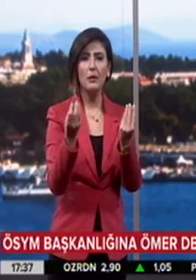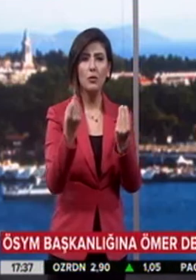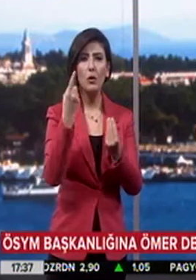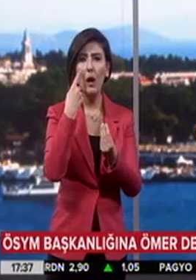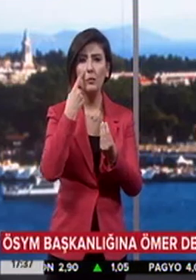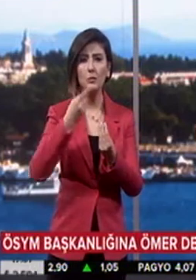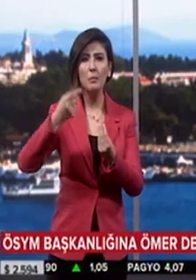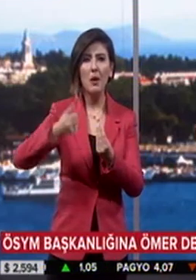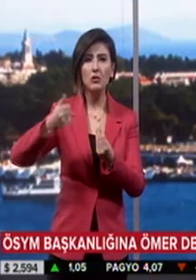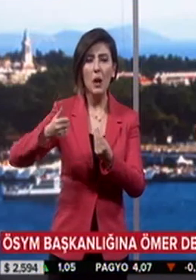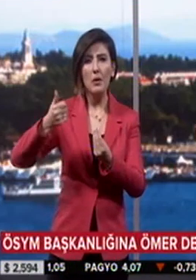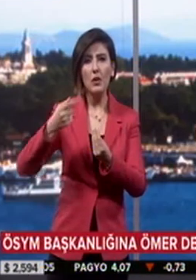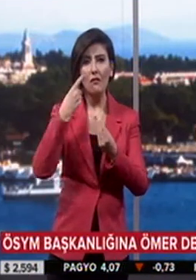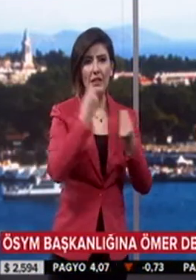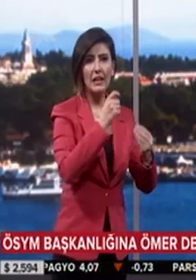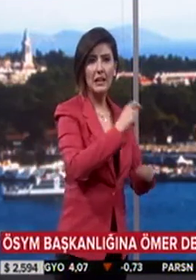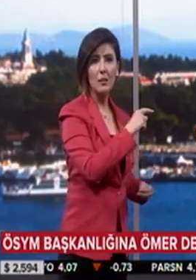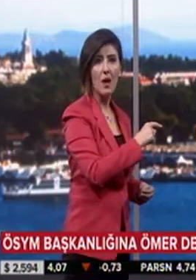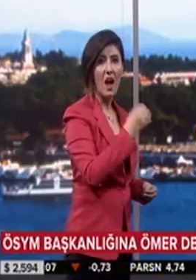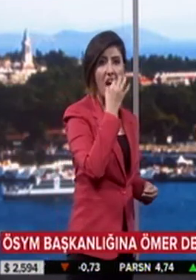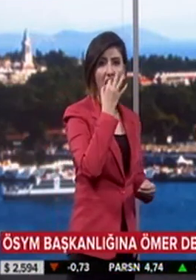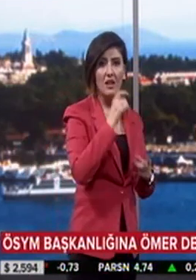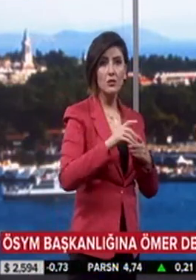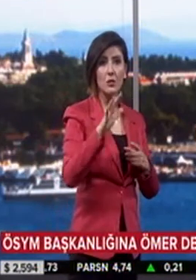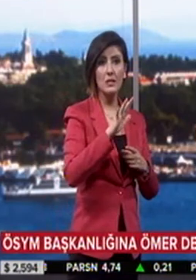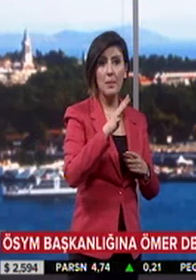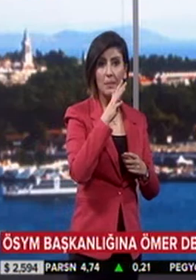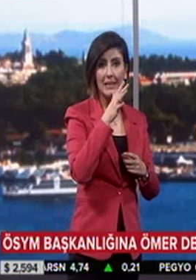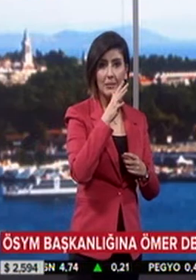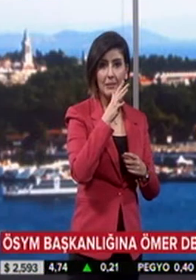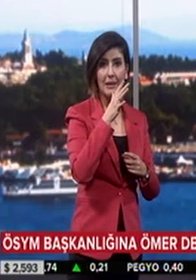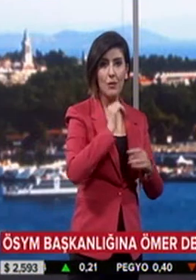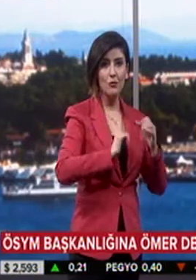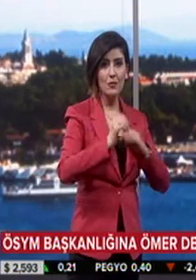de bulunan Ömer Demir, Ankara Sosyal Bilimler Üniversitesi rektörlüğü görevini yürütüyordu.